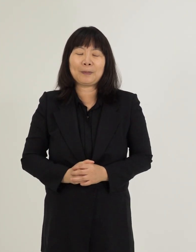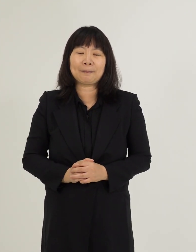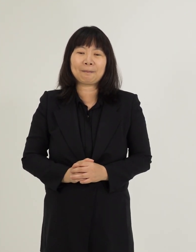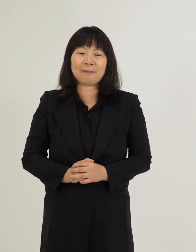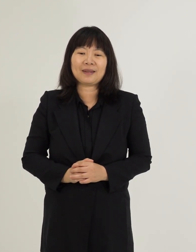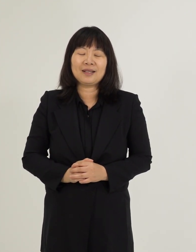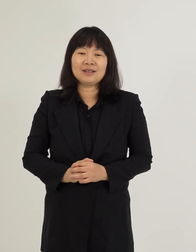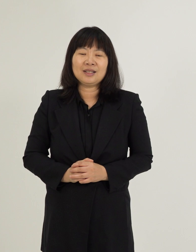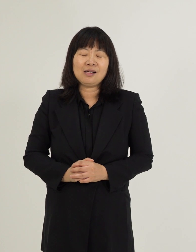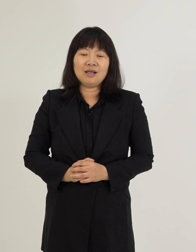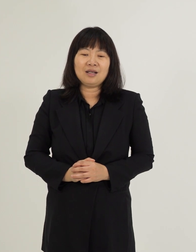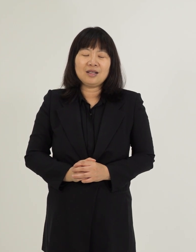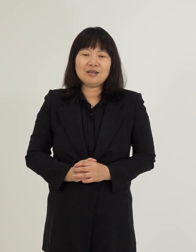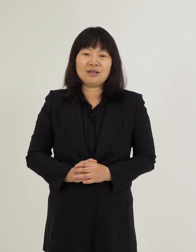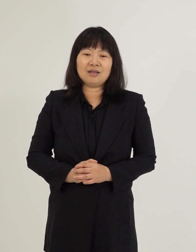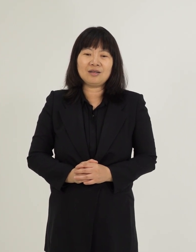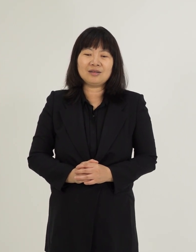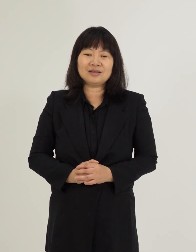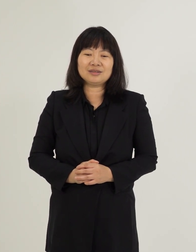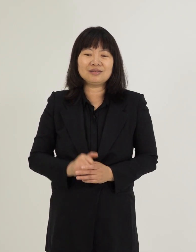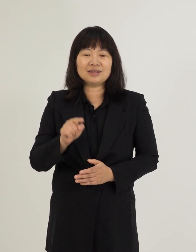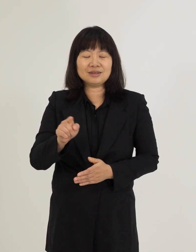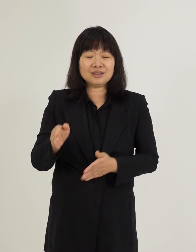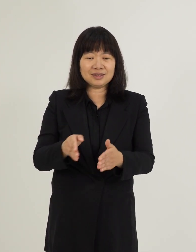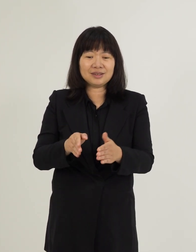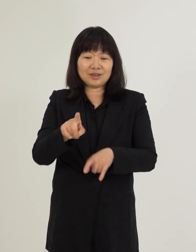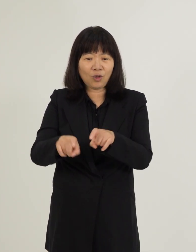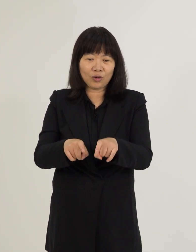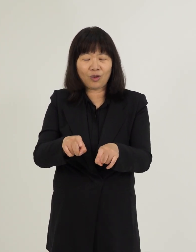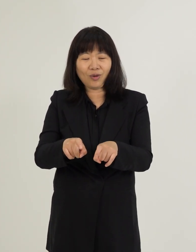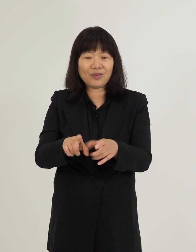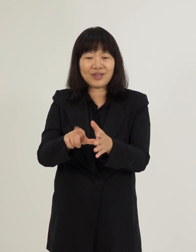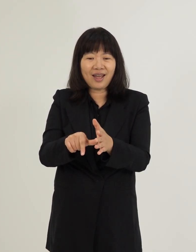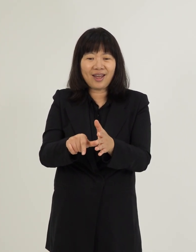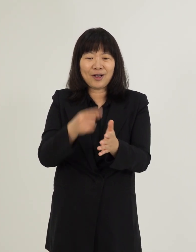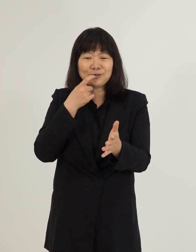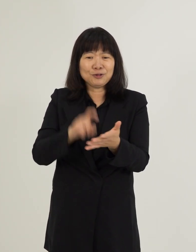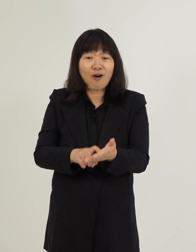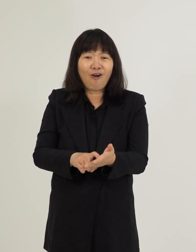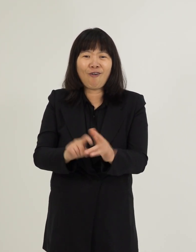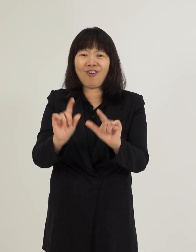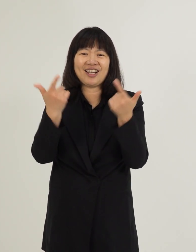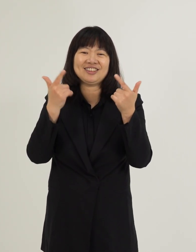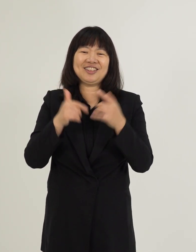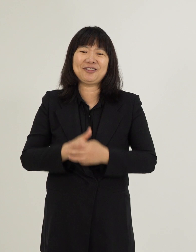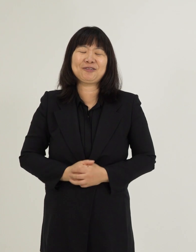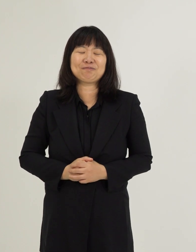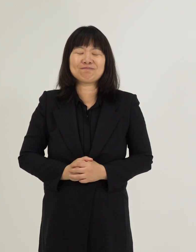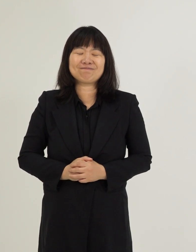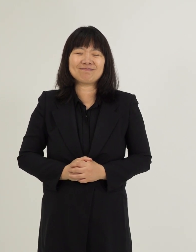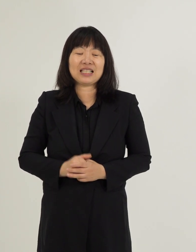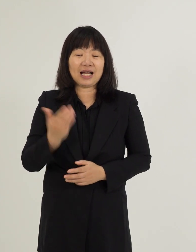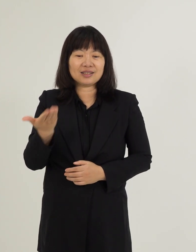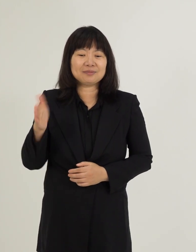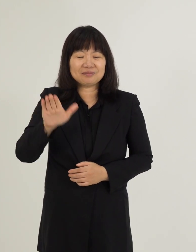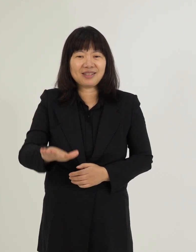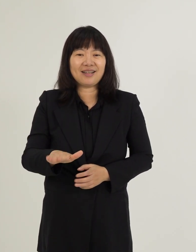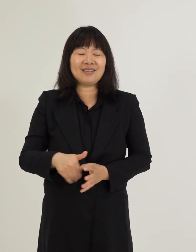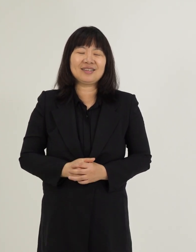이 길을 결정하고 이 길을 걷는 데에는 누구나 쉬운 결정들은 아닙니다.